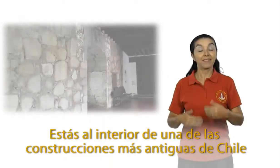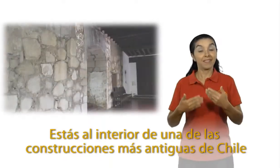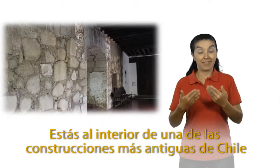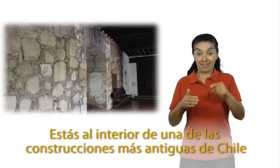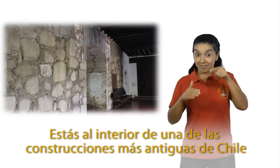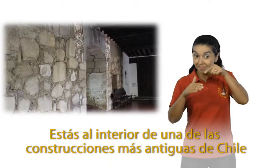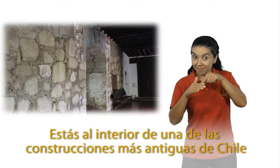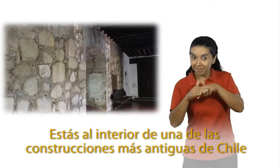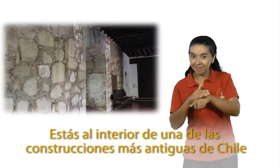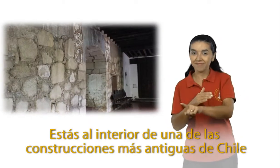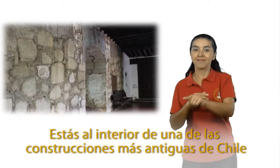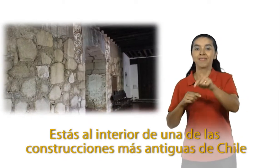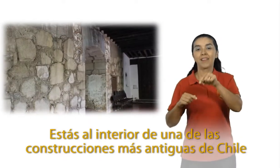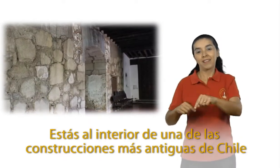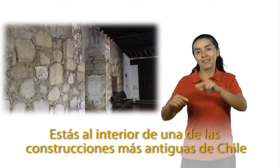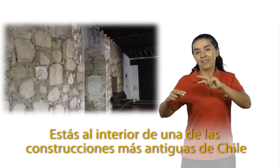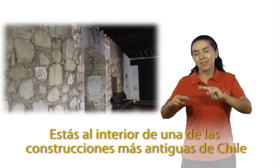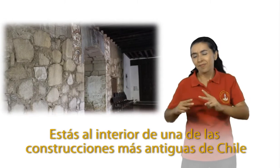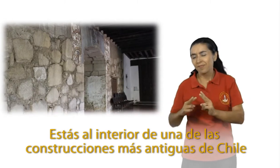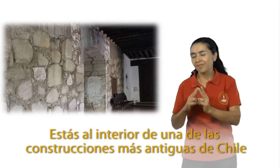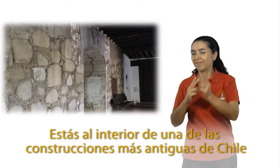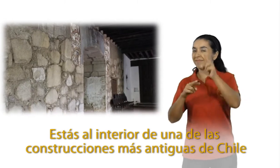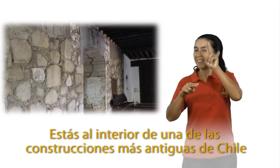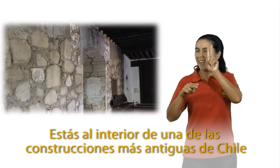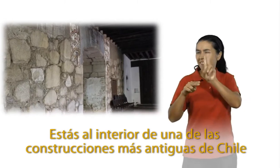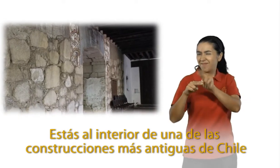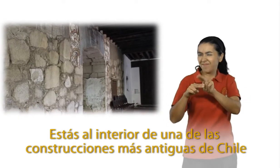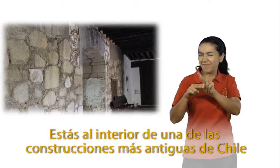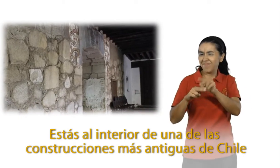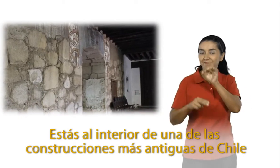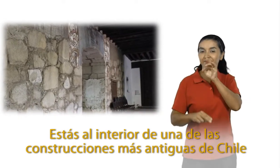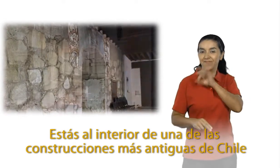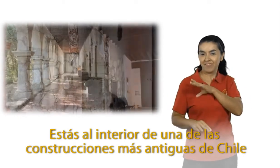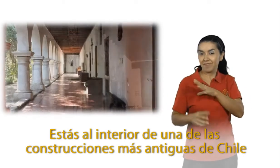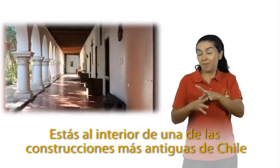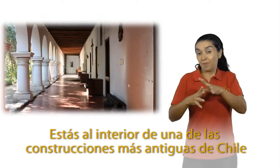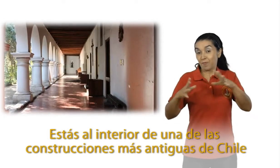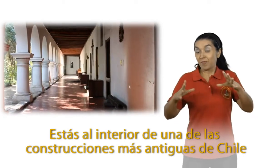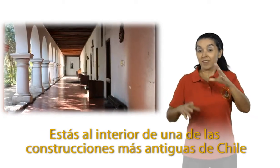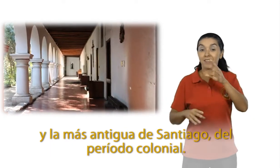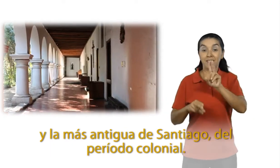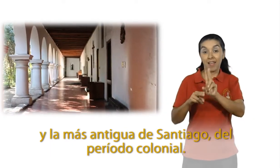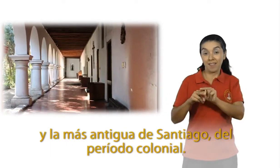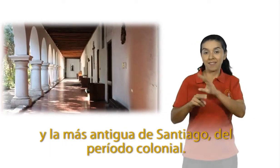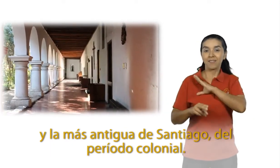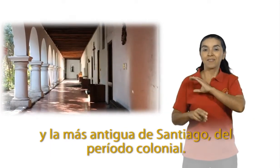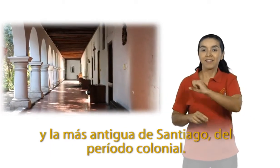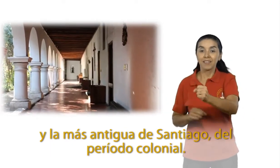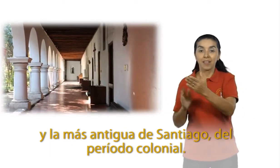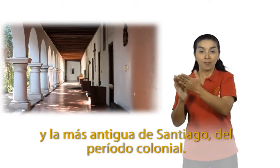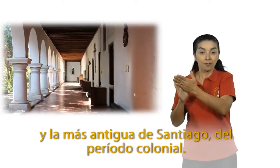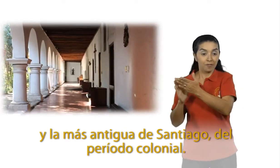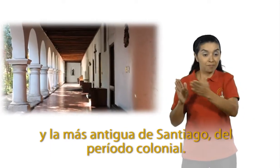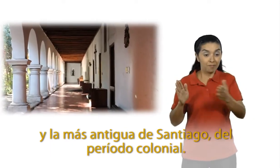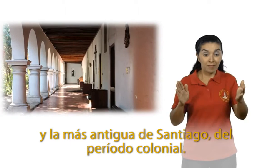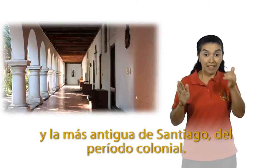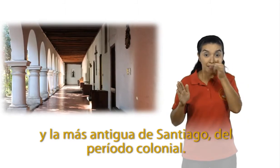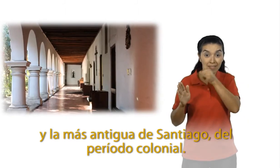Estás al interior de una de las construcciones más antiguas de Chile y la más antigua de Santiago del